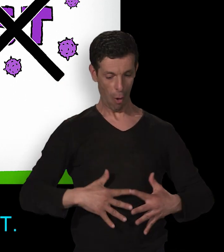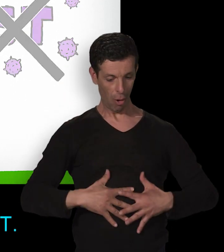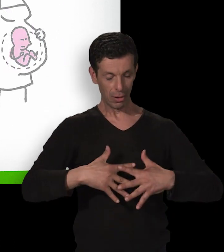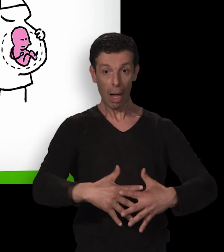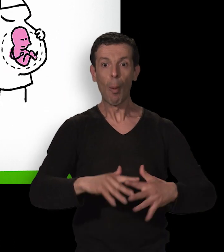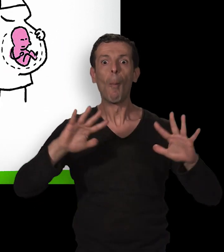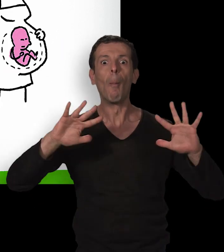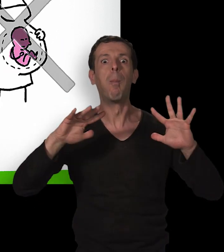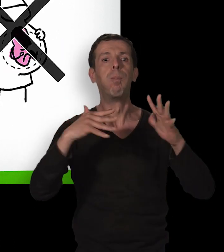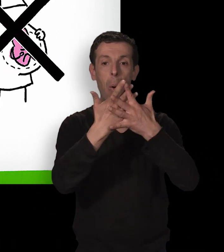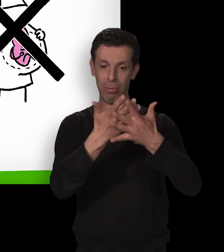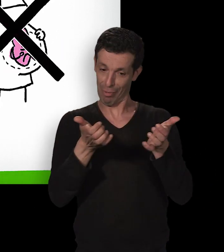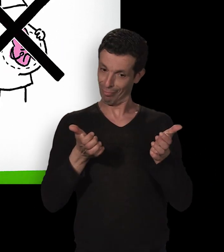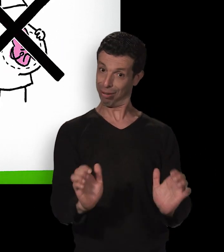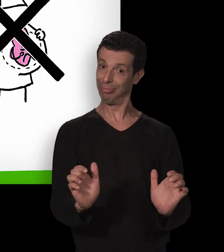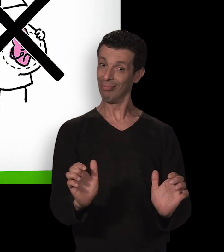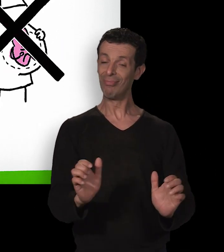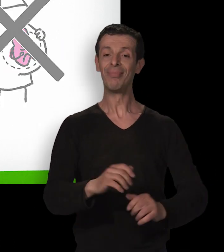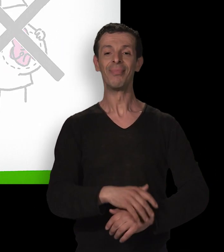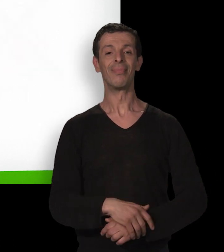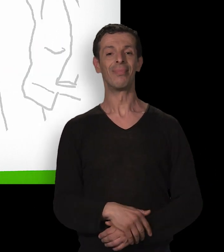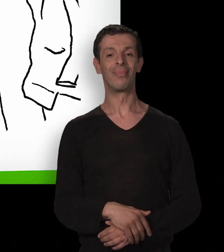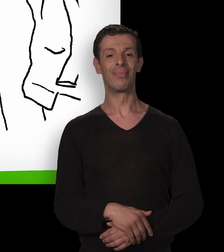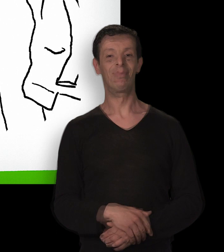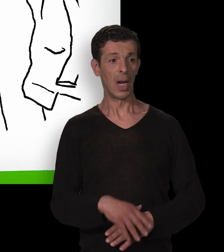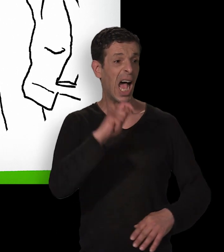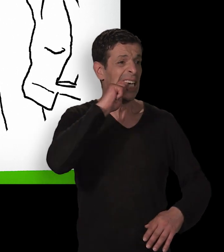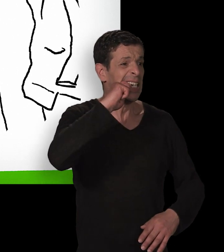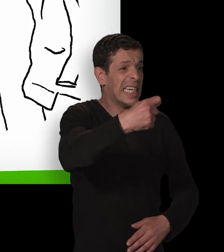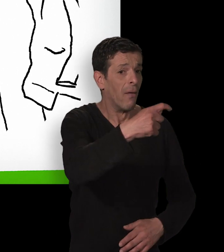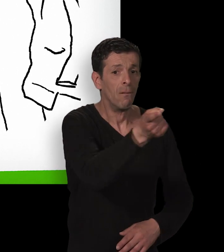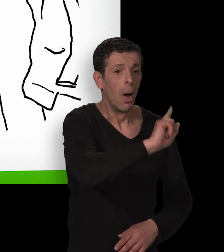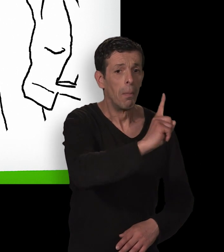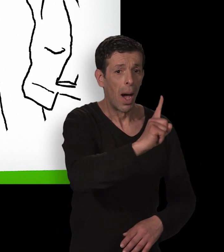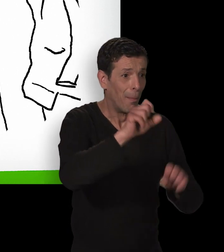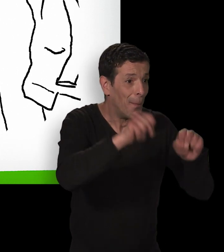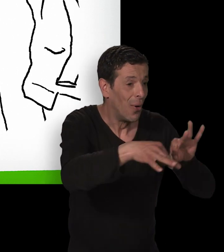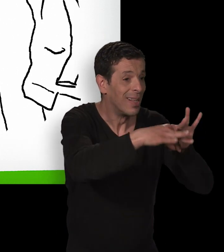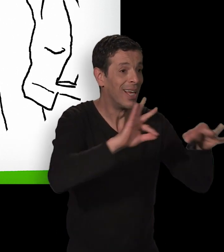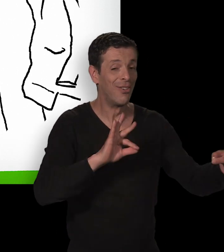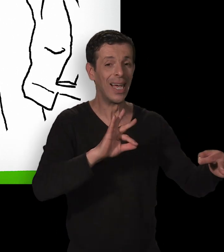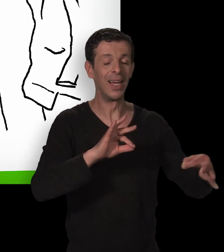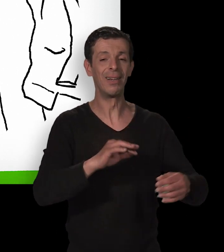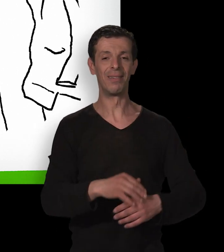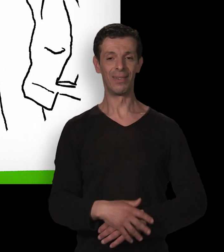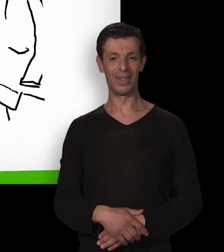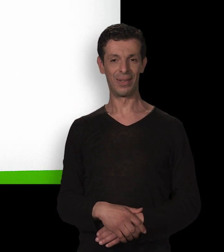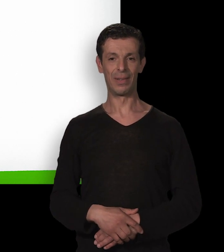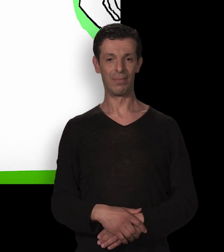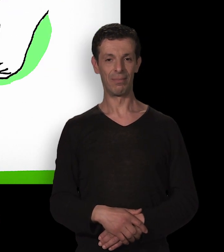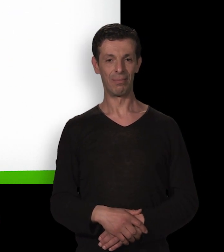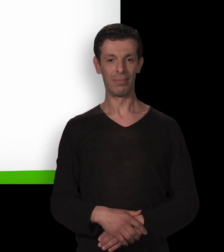IST. Et ils évitent les grossesses non prévues. Non, ne l'ouvre pas avec les dents, tu vas le déchirer.